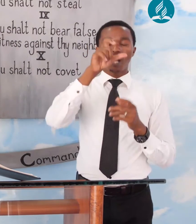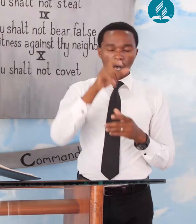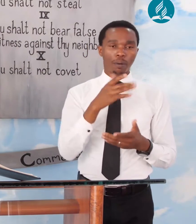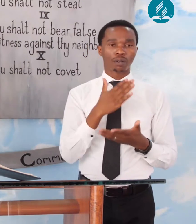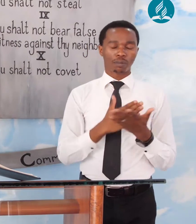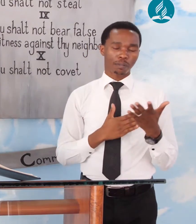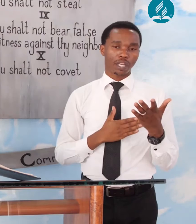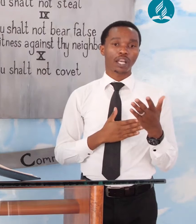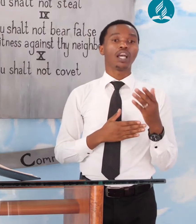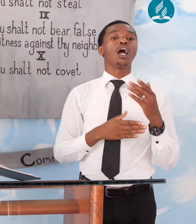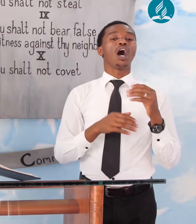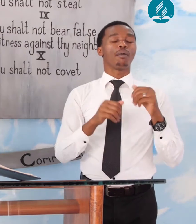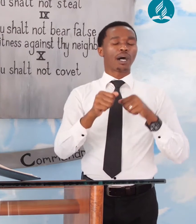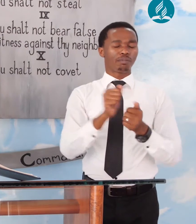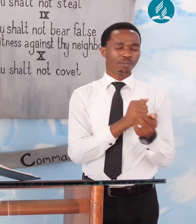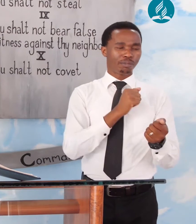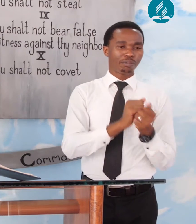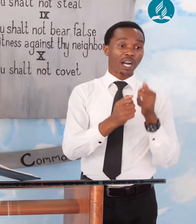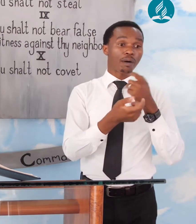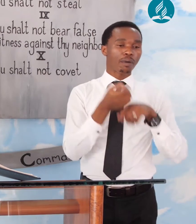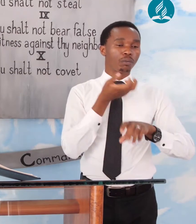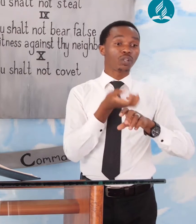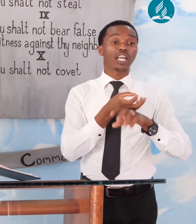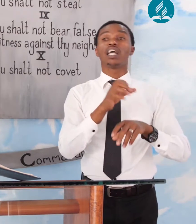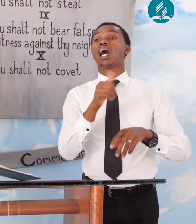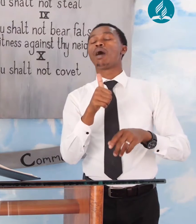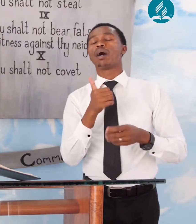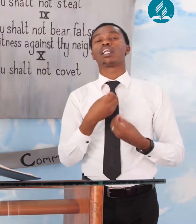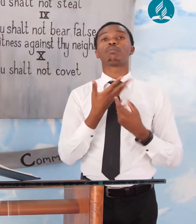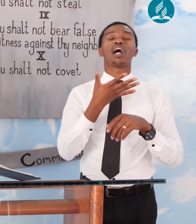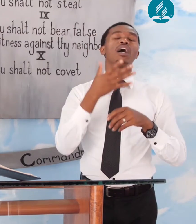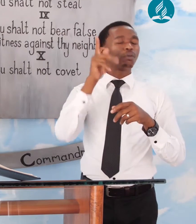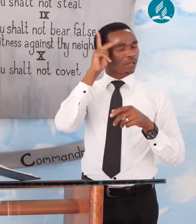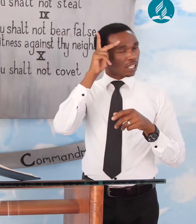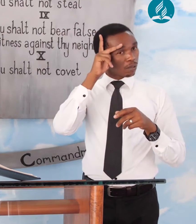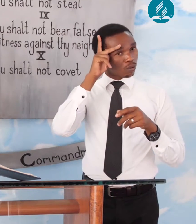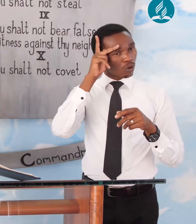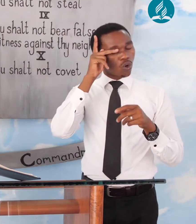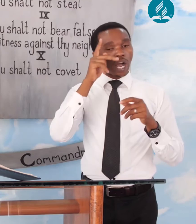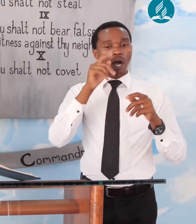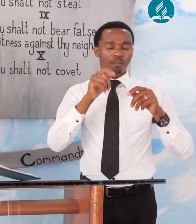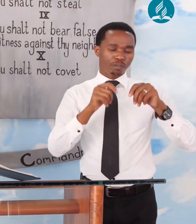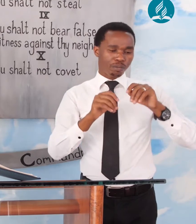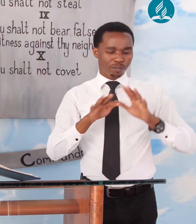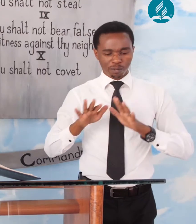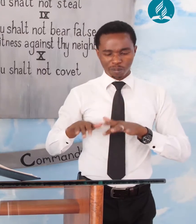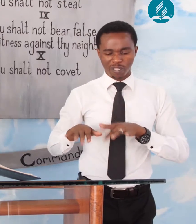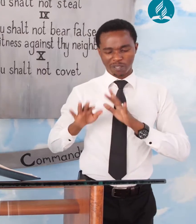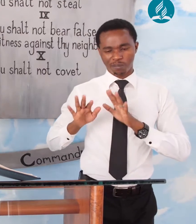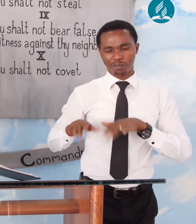budasanzwe abandi bashyiramo ubushobozi bw'indenga kamere bwo kubaka bwo kudoda